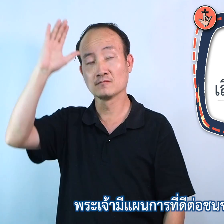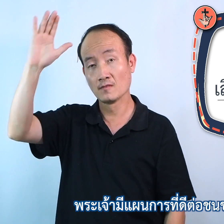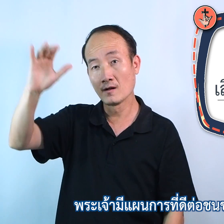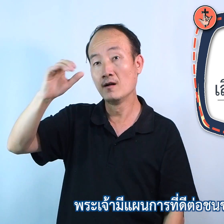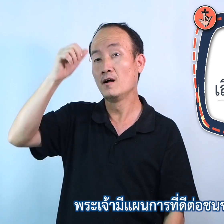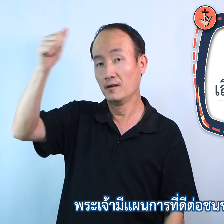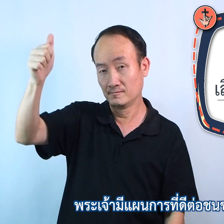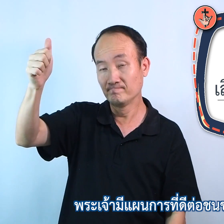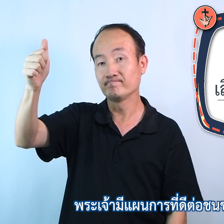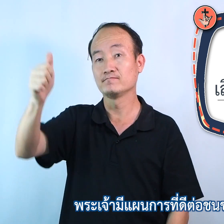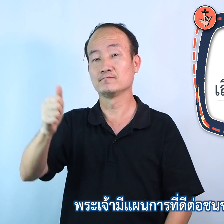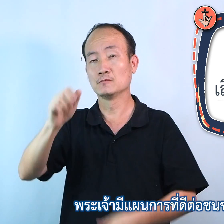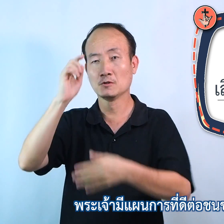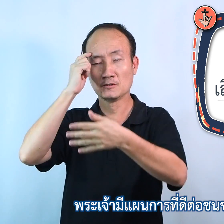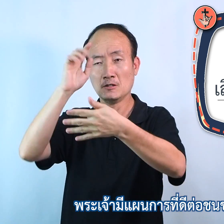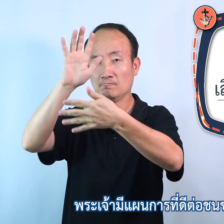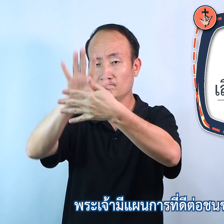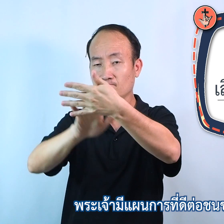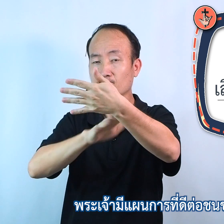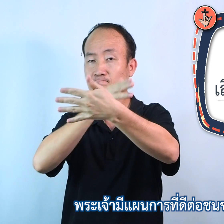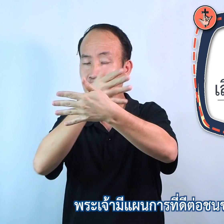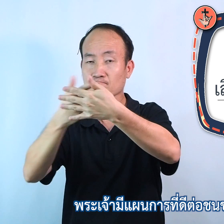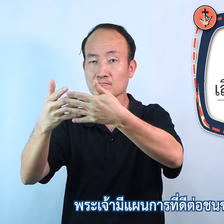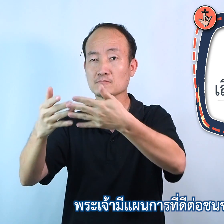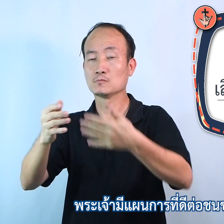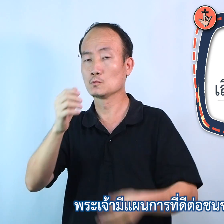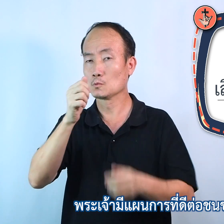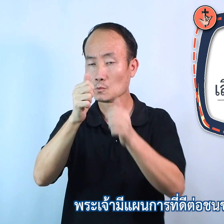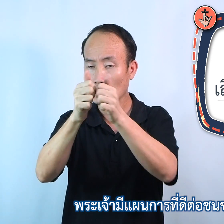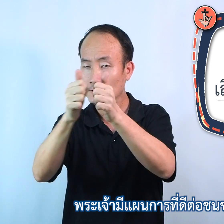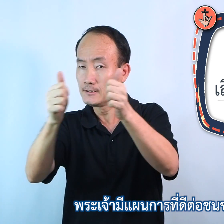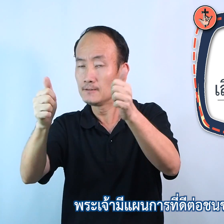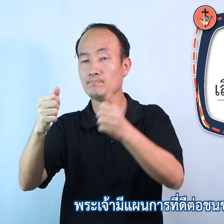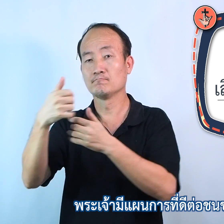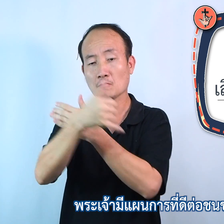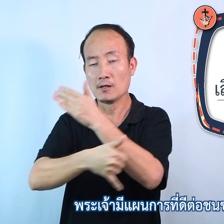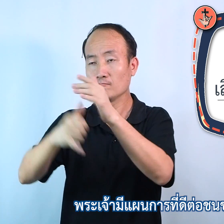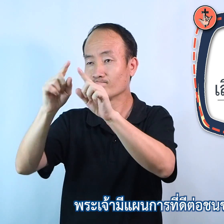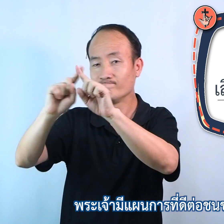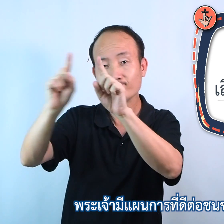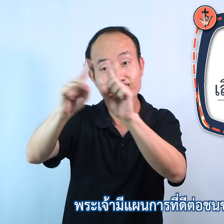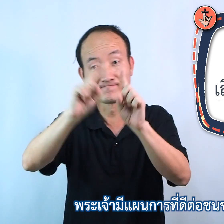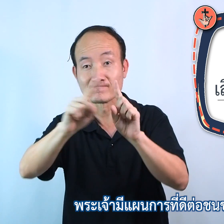พระเจ้ามีแผนการที่ดีต่อชนชาติของพระองค์